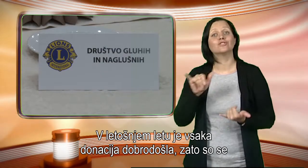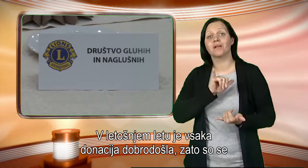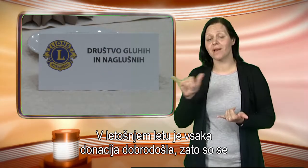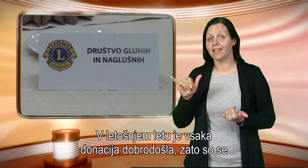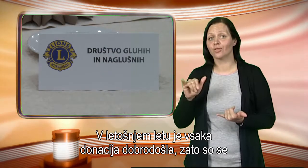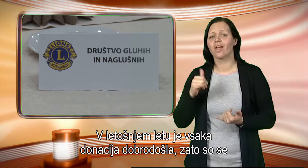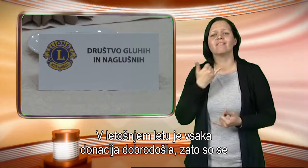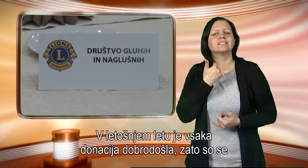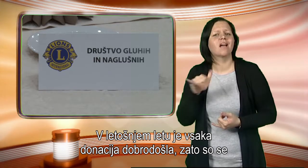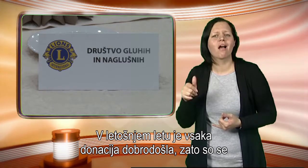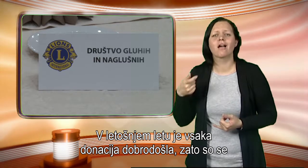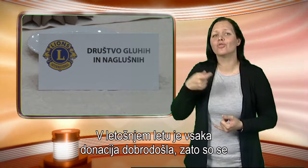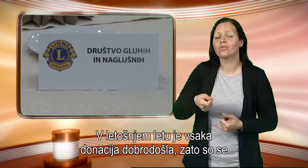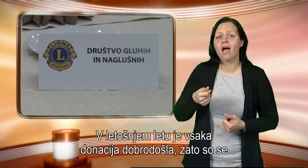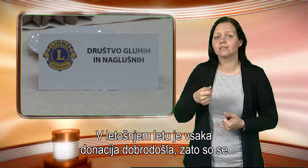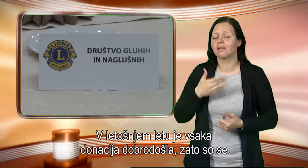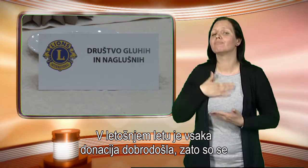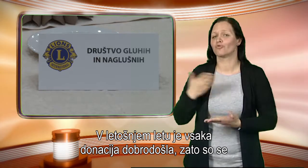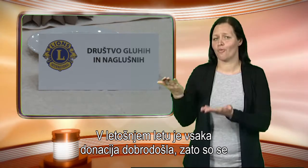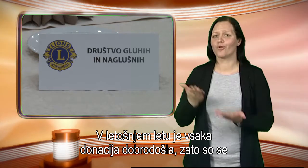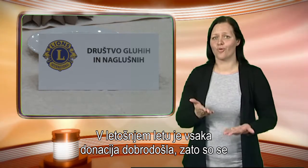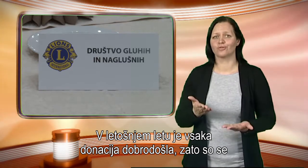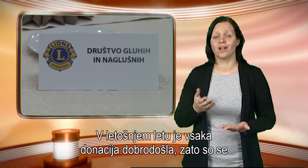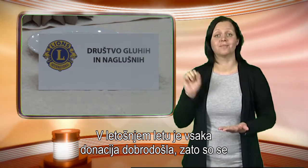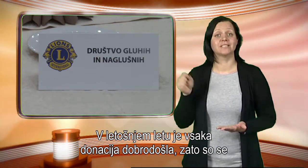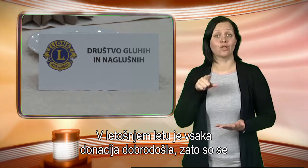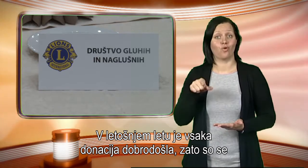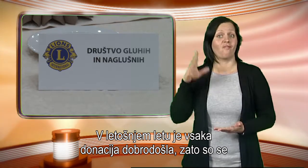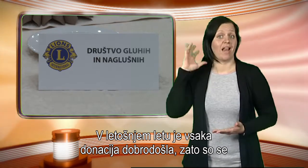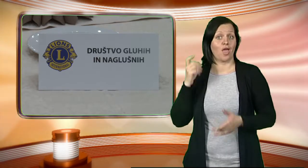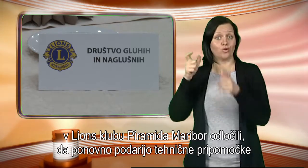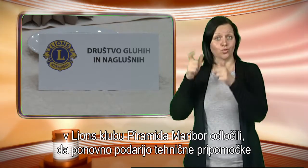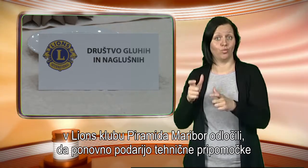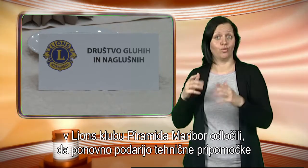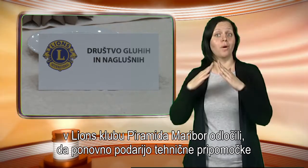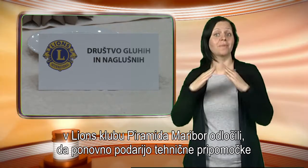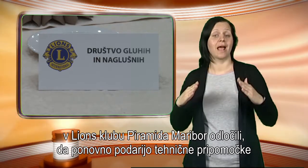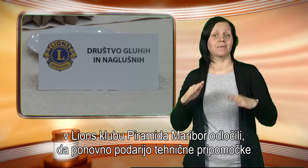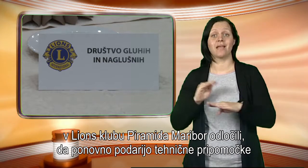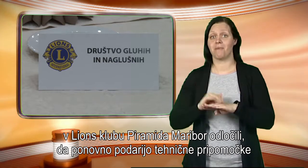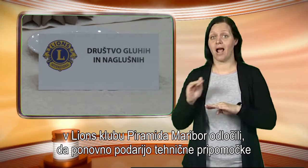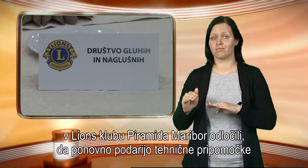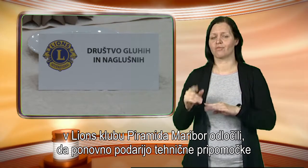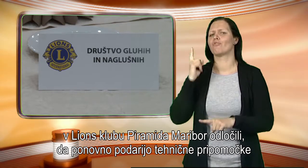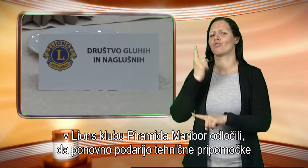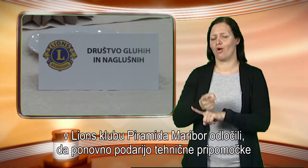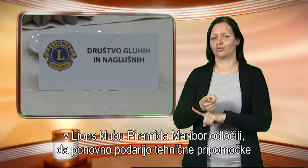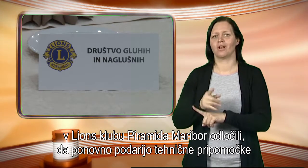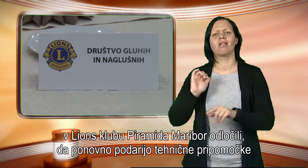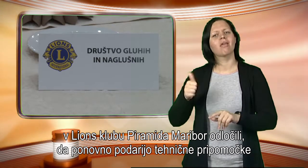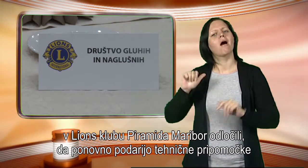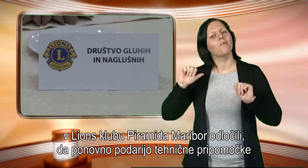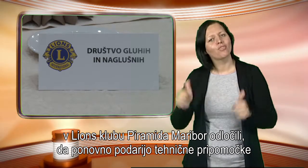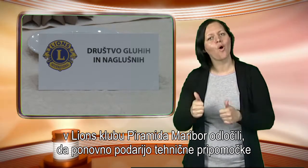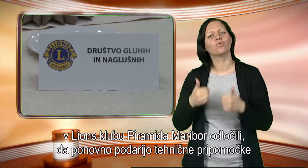V letošnjem letu je vsaka donacija dobrodošla, zato so se v Lions klubu Piramida Maribor odločili, da ponovno podarijo